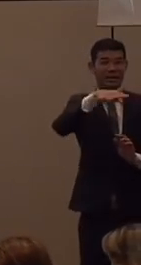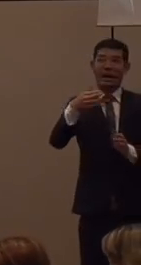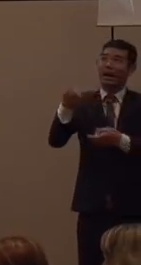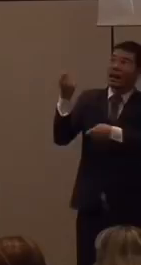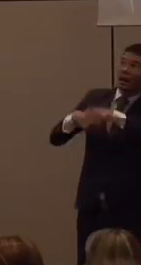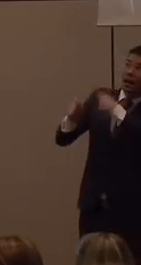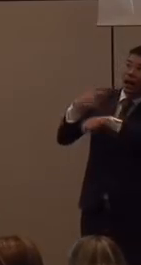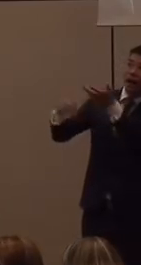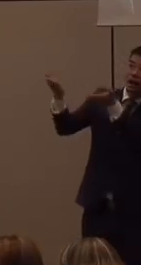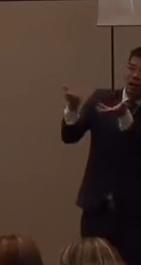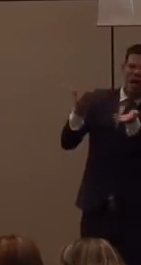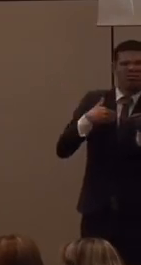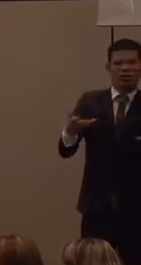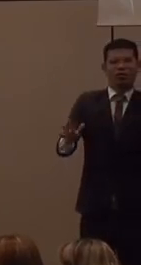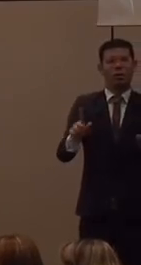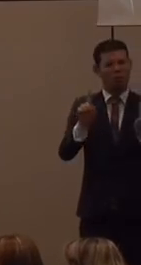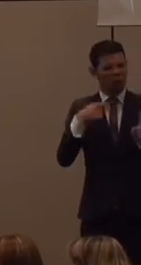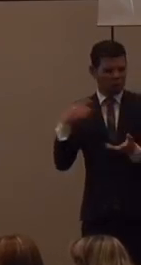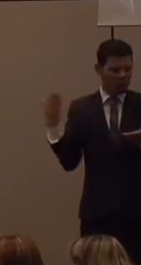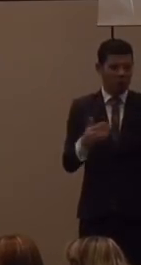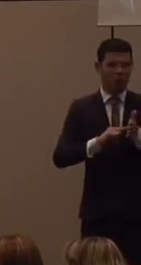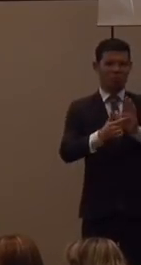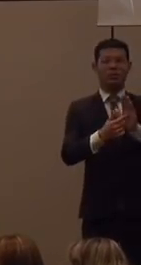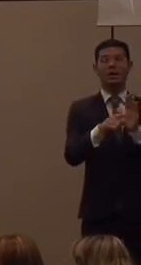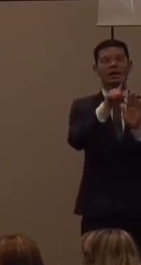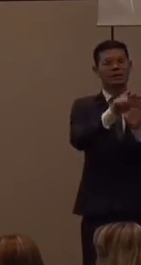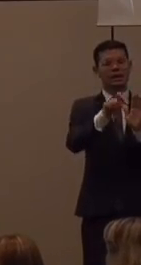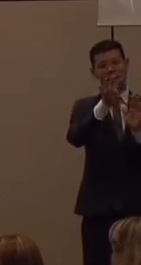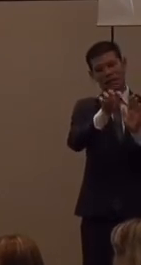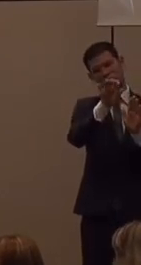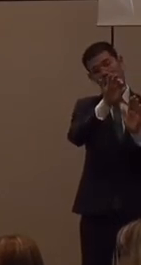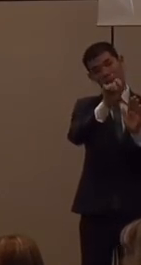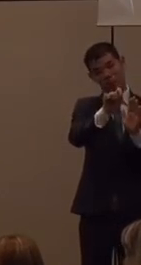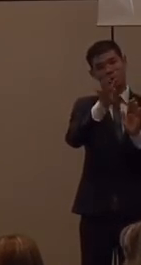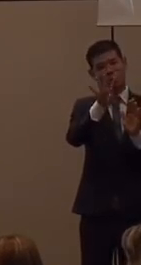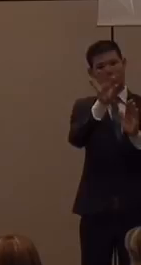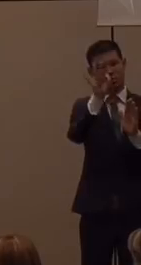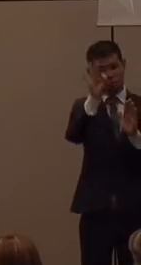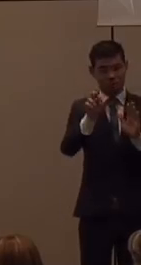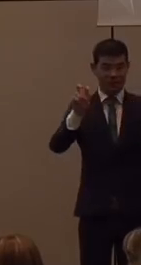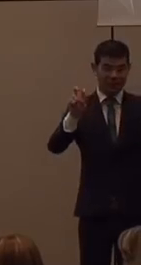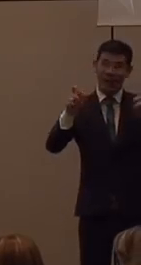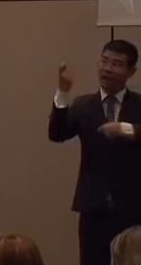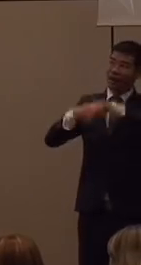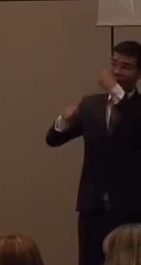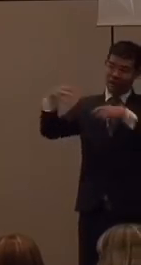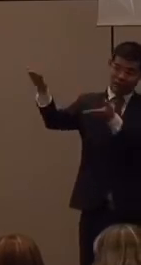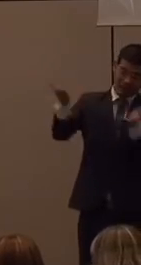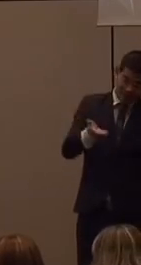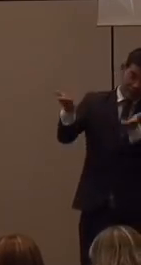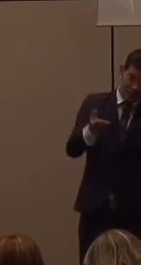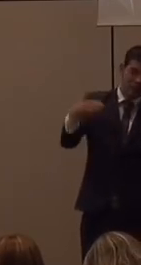yo quisiera traer aquí una cifra y es el 69.4 por ciento de esas importaciones las hacemos en bienes de capital en